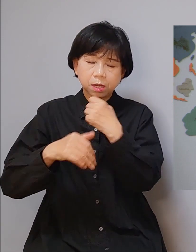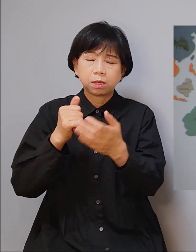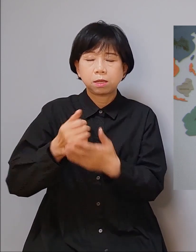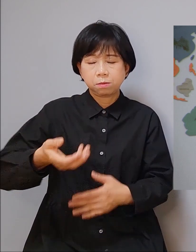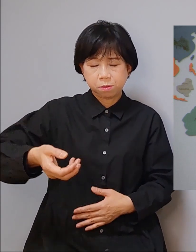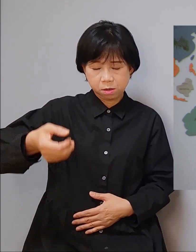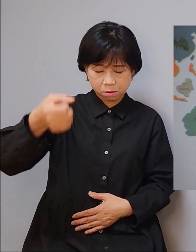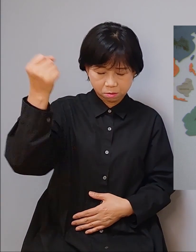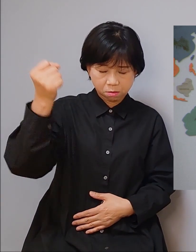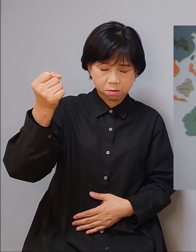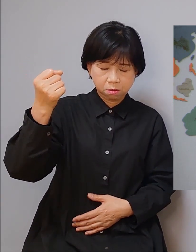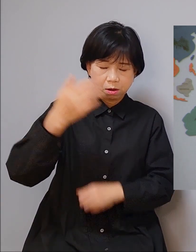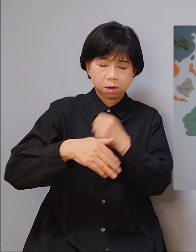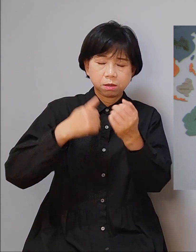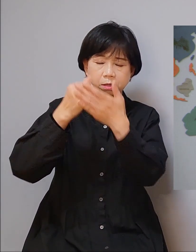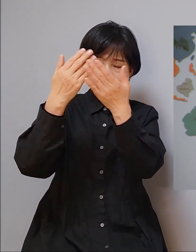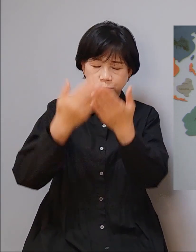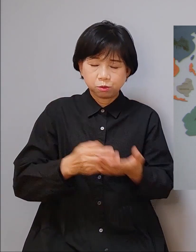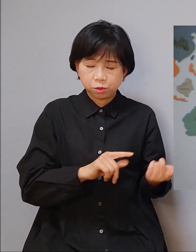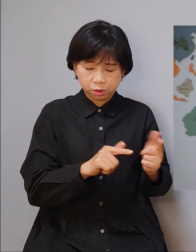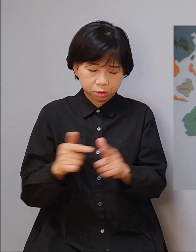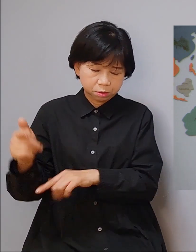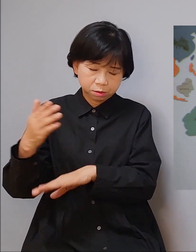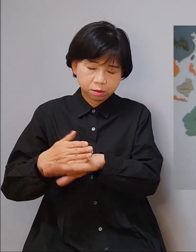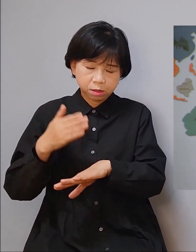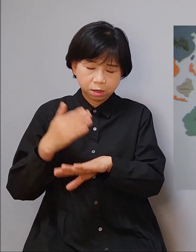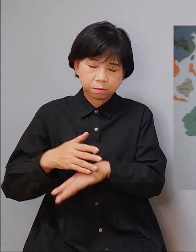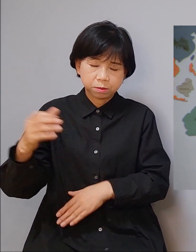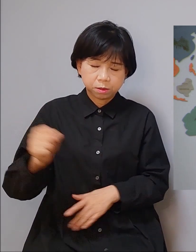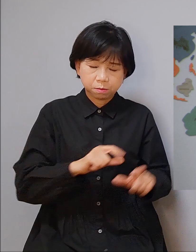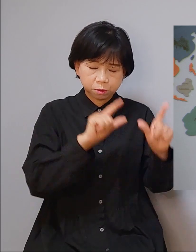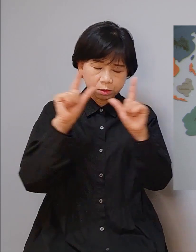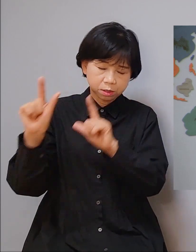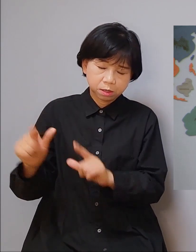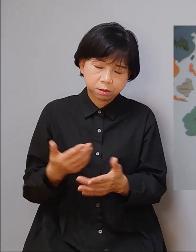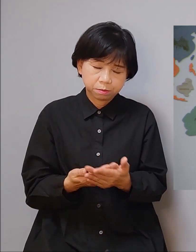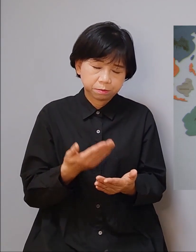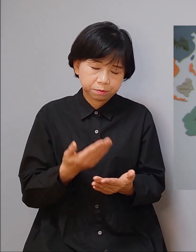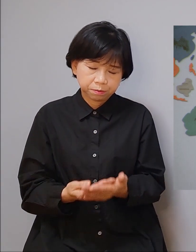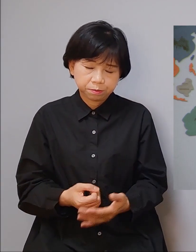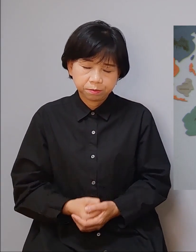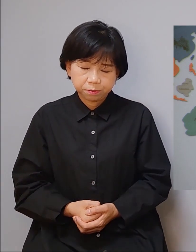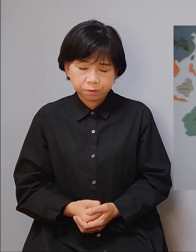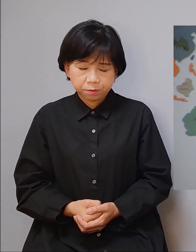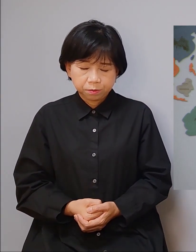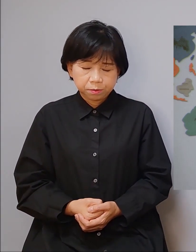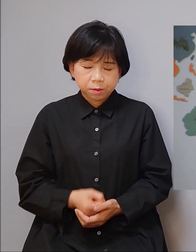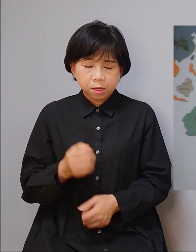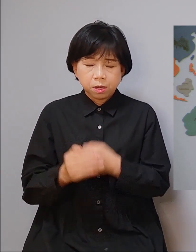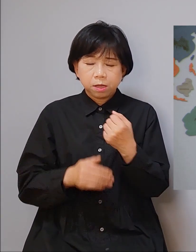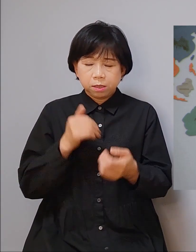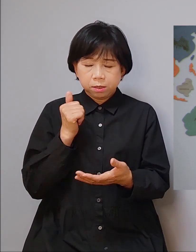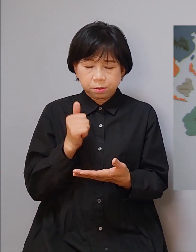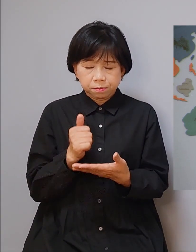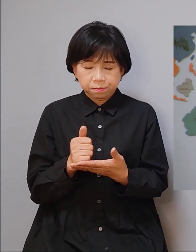것이라 하나님께서 주신 것들로 감사하며 살아갈 수 있는 우리들 되게 하여 주시옵소서.